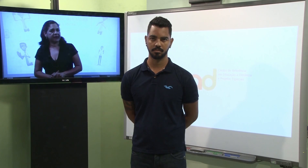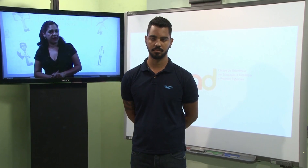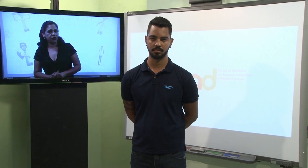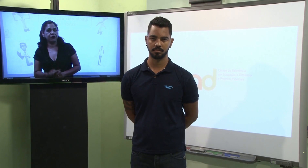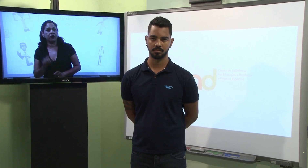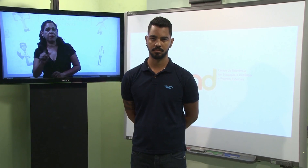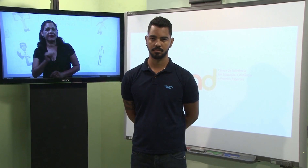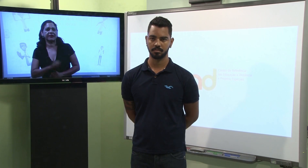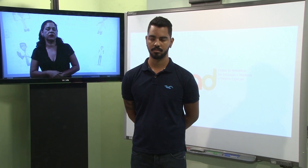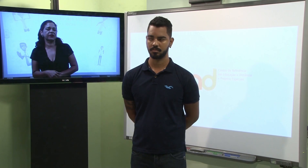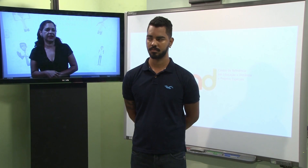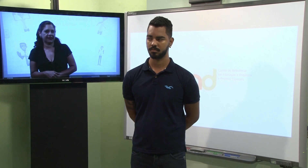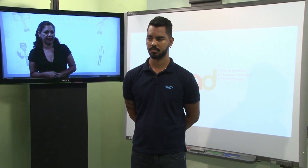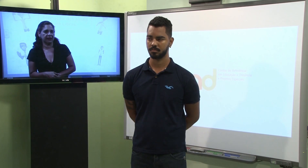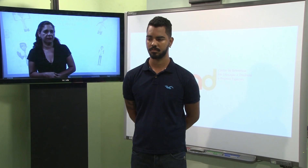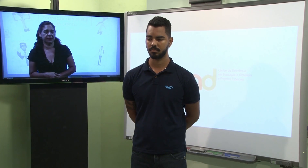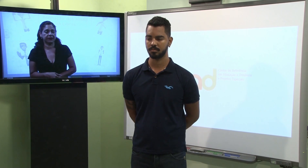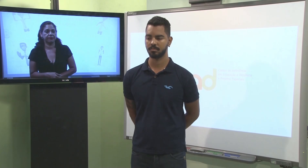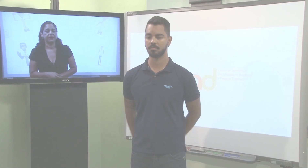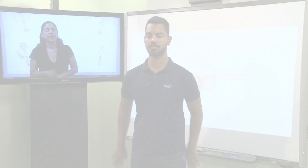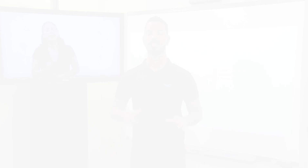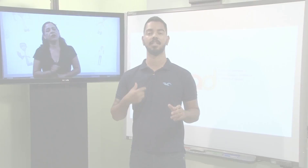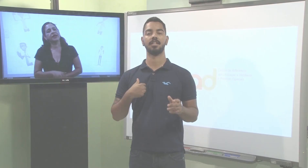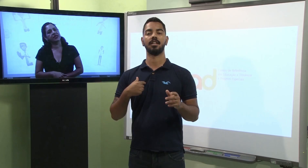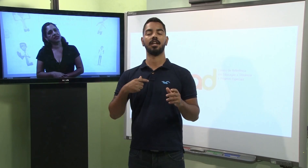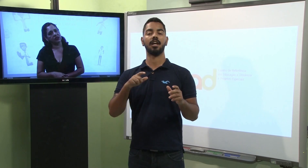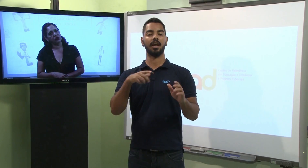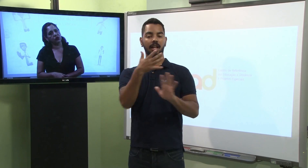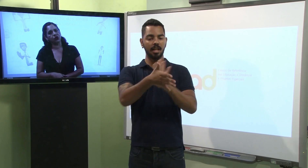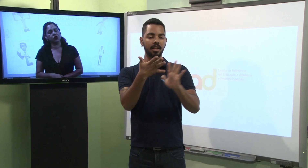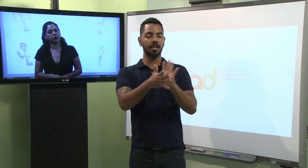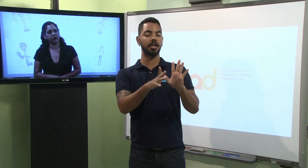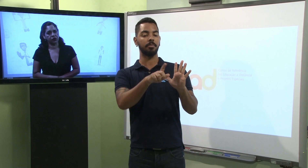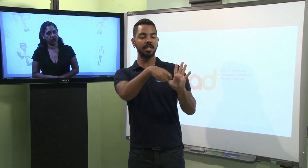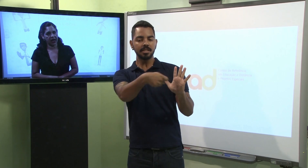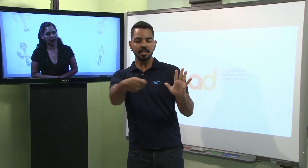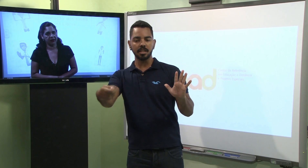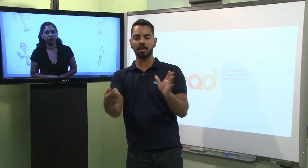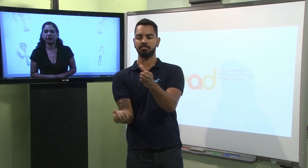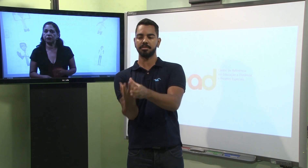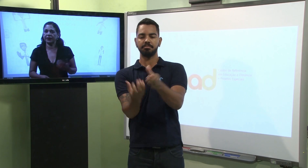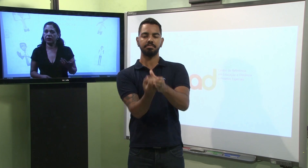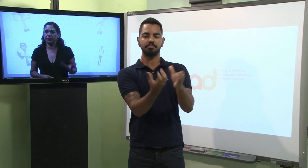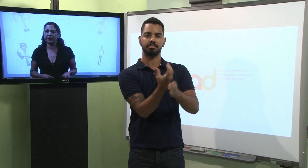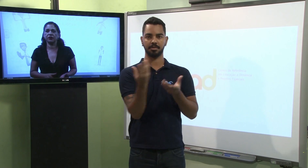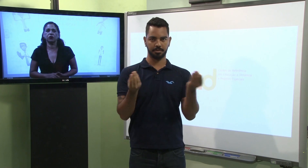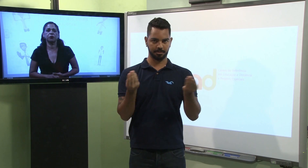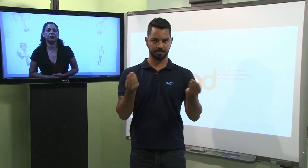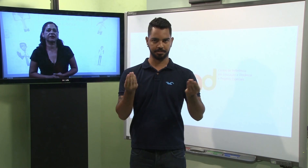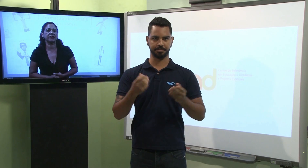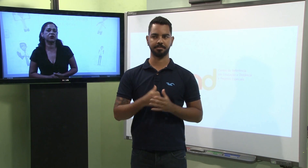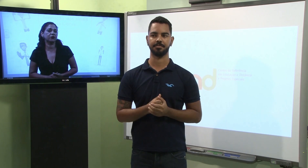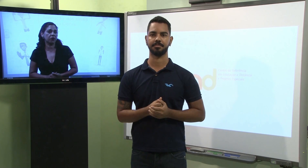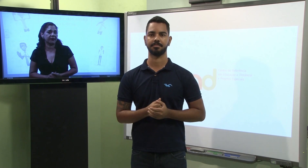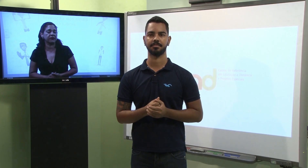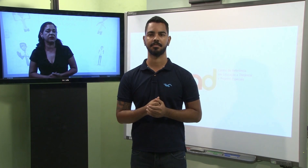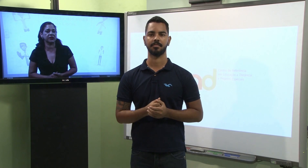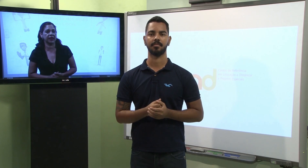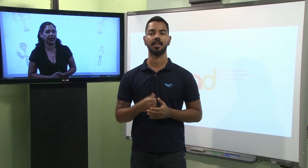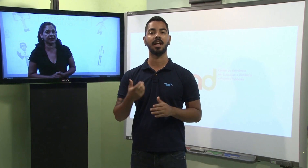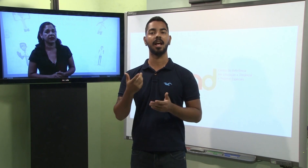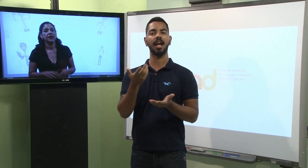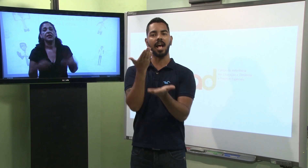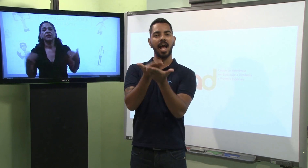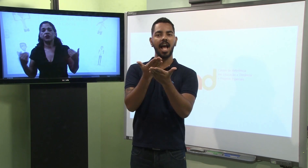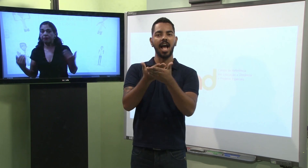O processo de formação dos sinais na Libras. Na unidade anterior, junto ao professor Charlie, vocês puderam aprender sobre o processo de formação